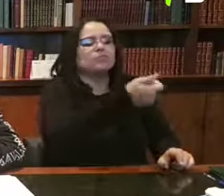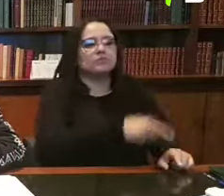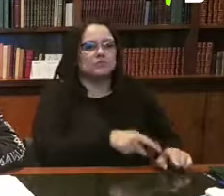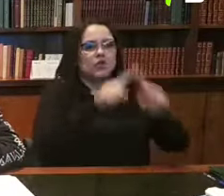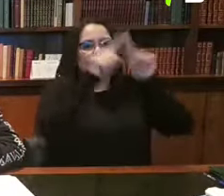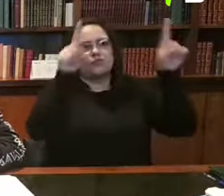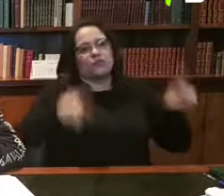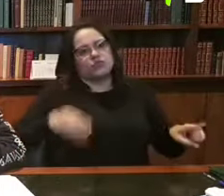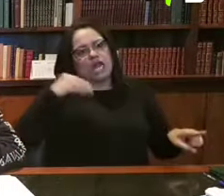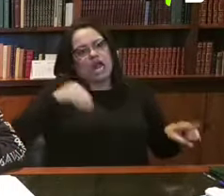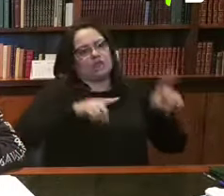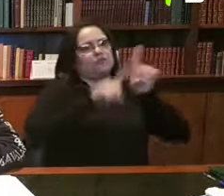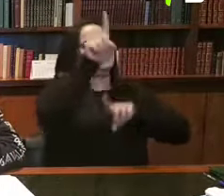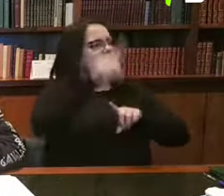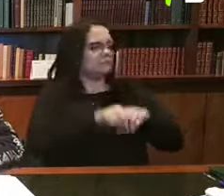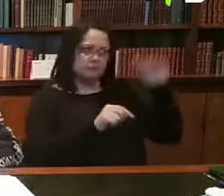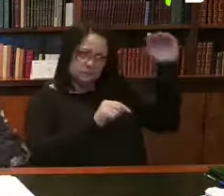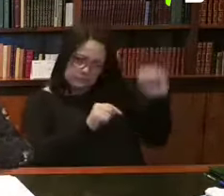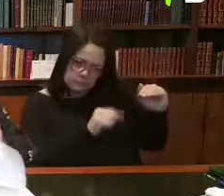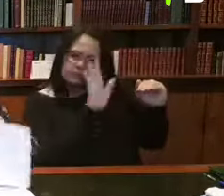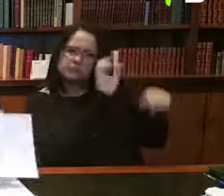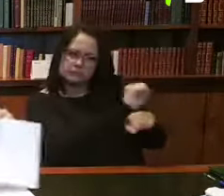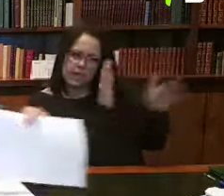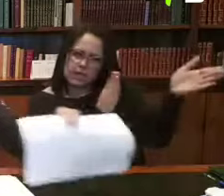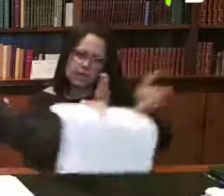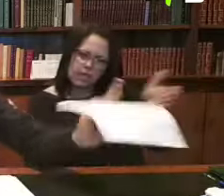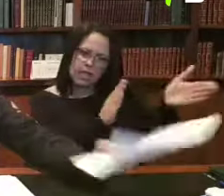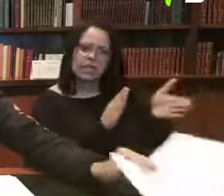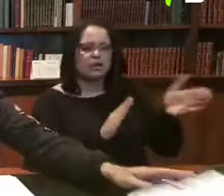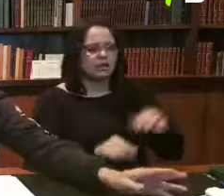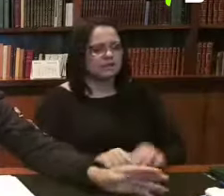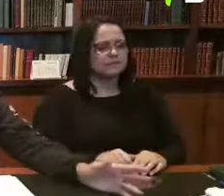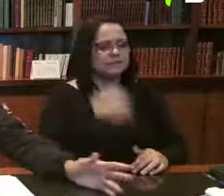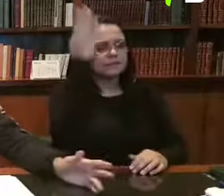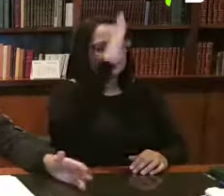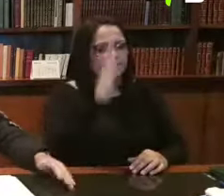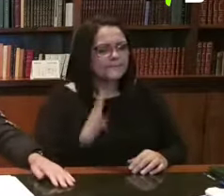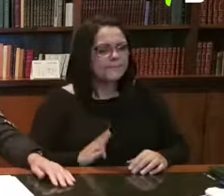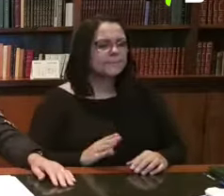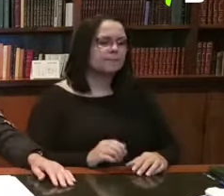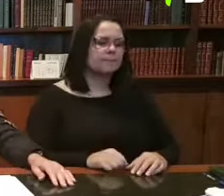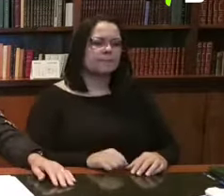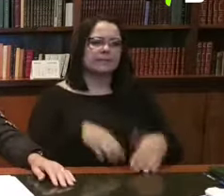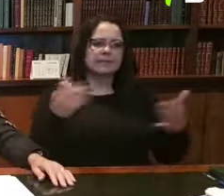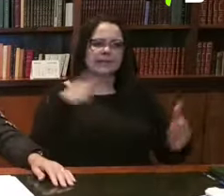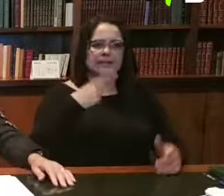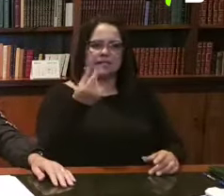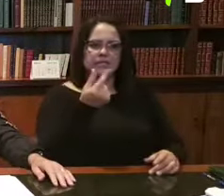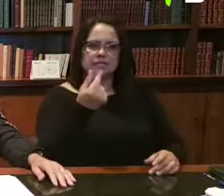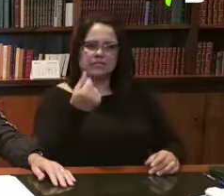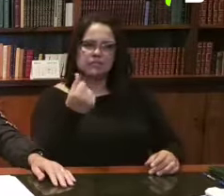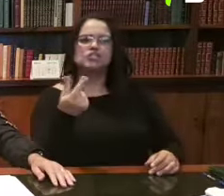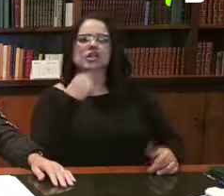funcionário estavam alto de marco gente segurou um pouquinho atrapalhadinha só um tempinho aí e o brasil começa a ter recursos